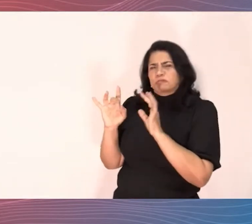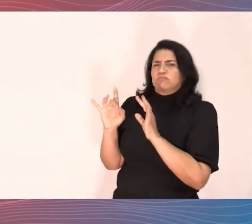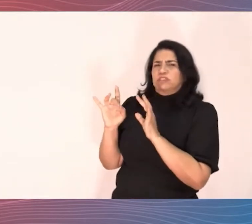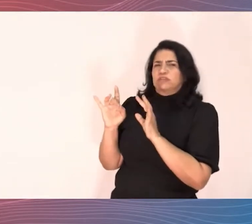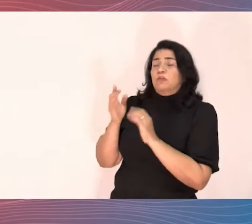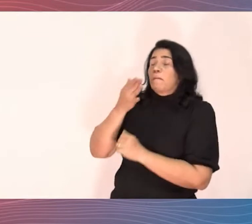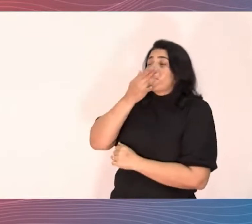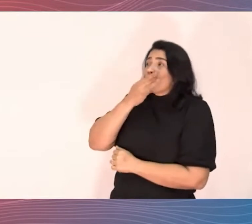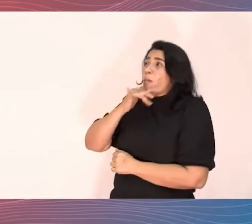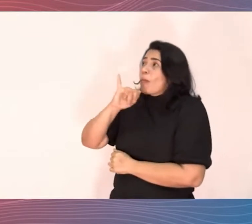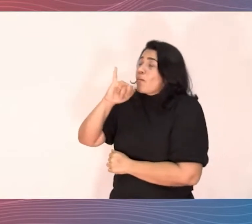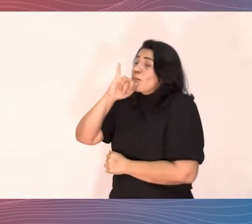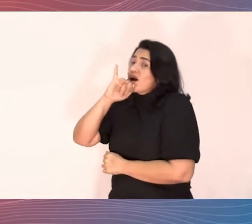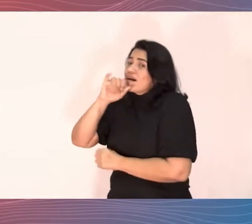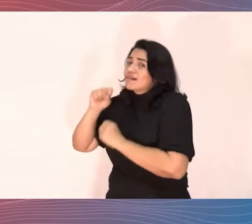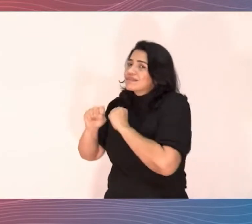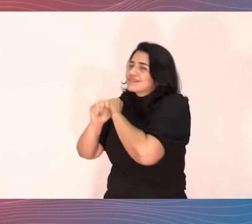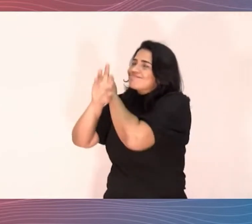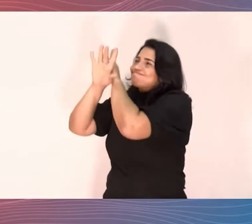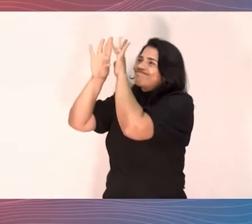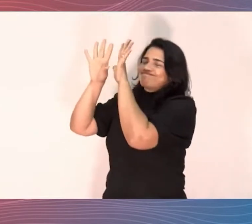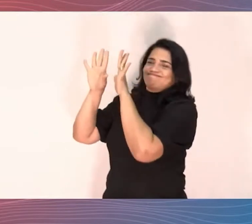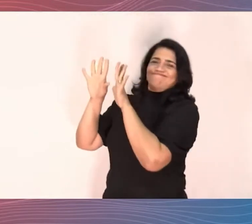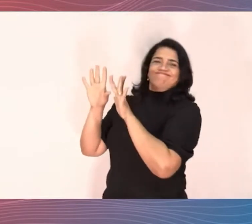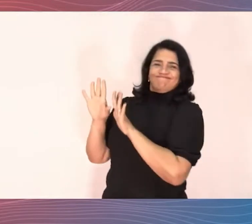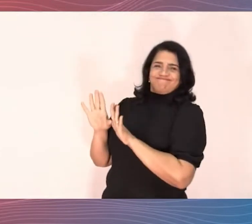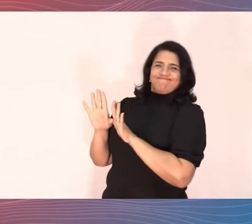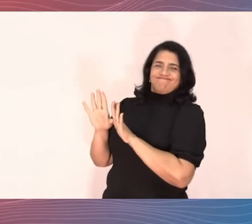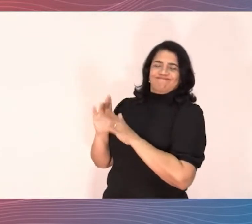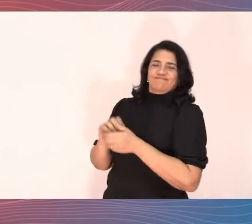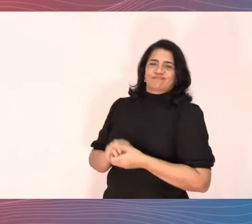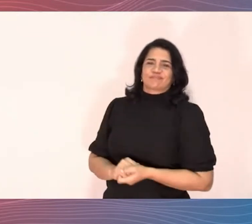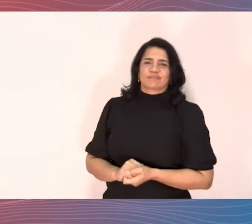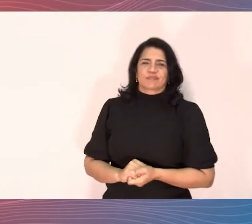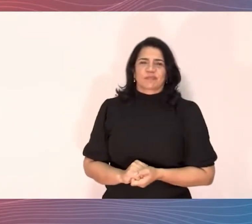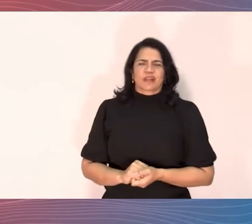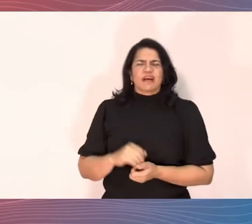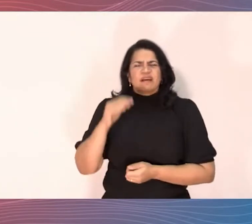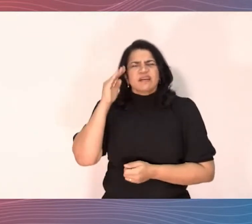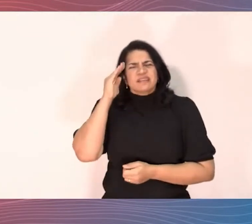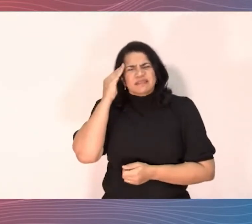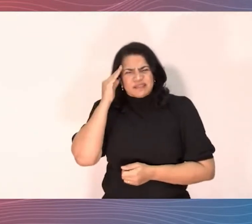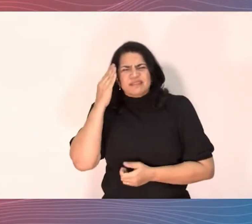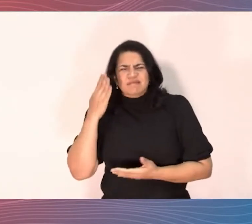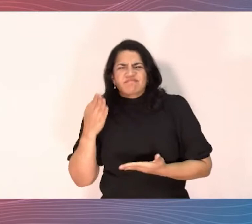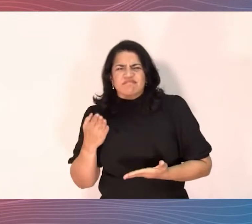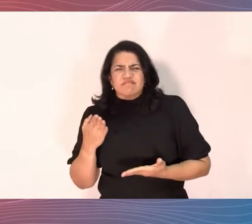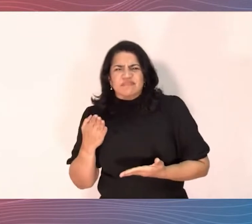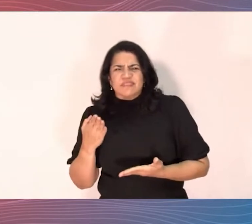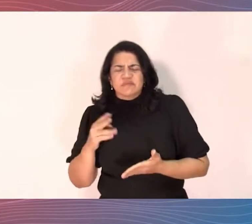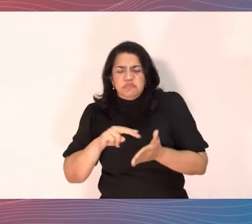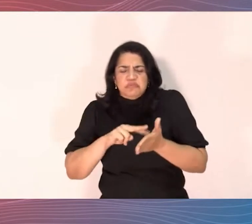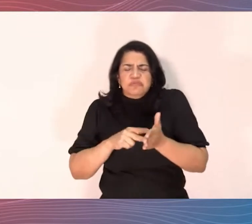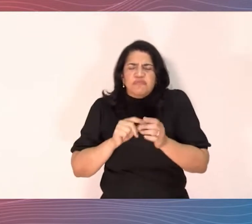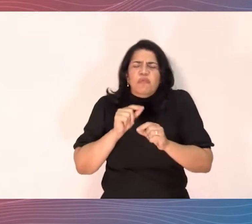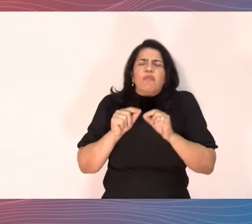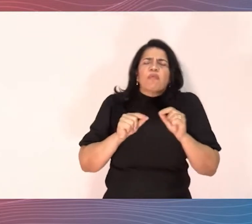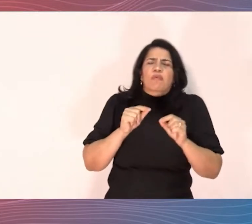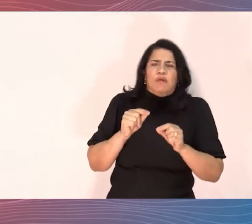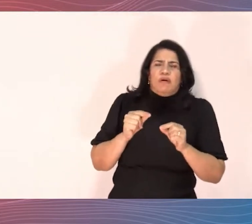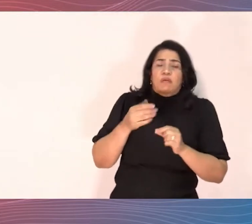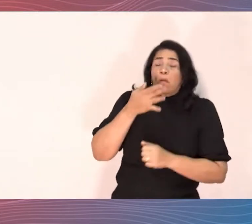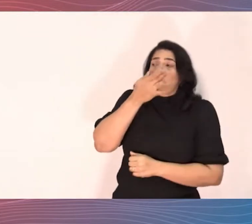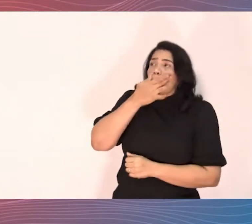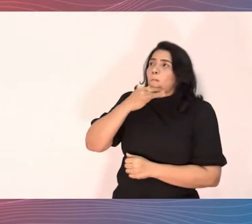Sabe quem é o Pai da glória? O Pai da glória é a própria fonte da glória, a origem